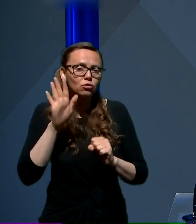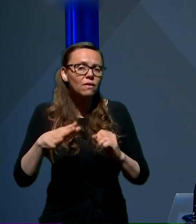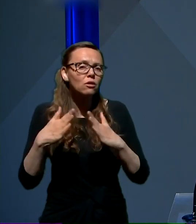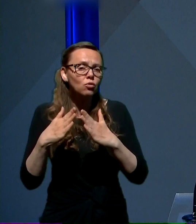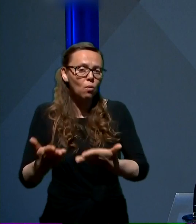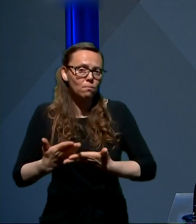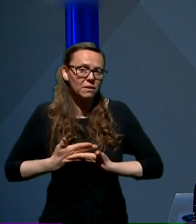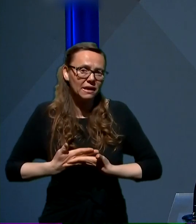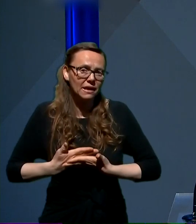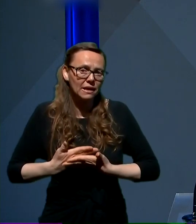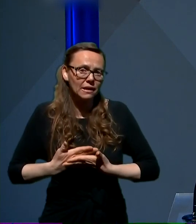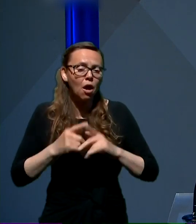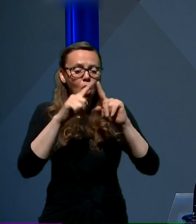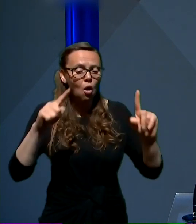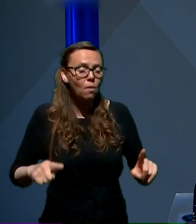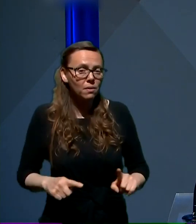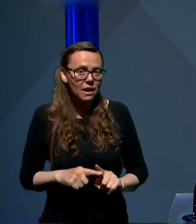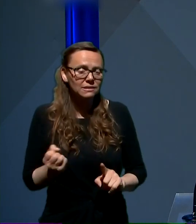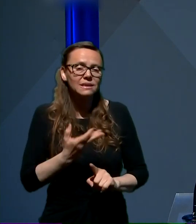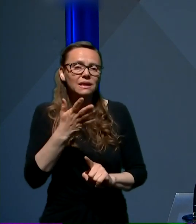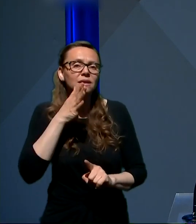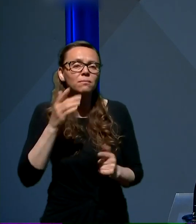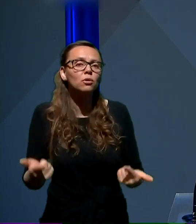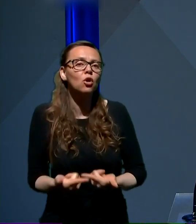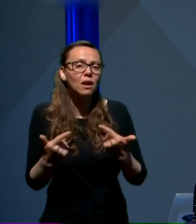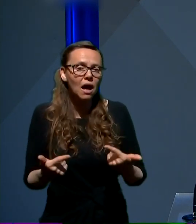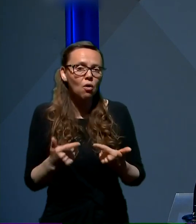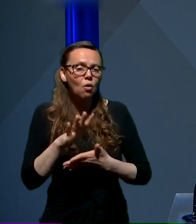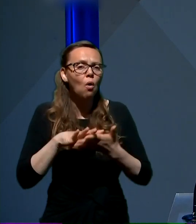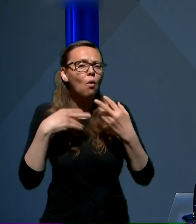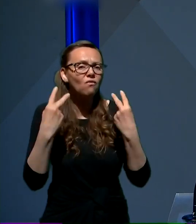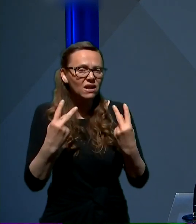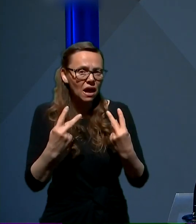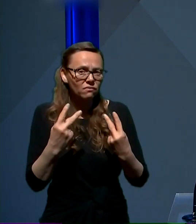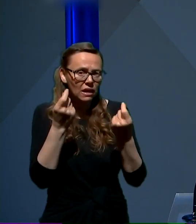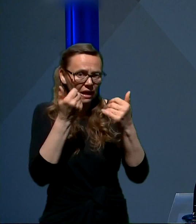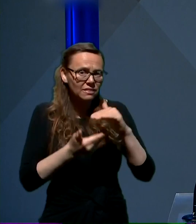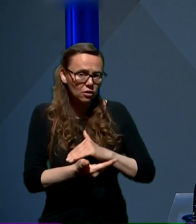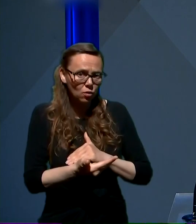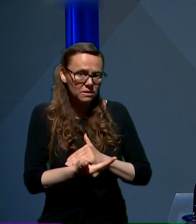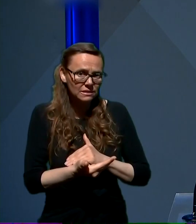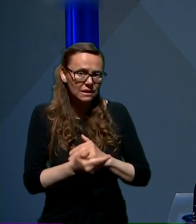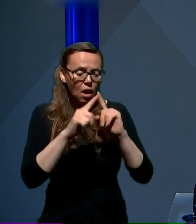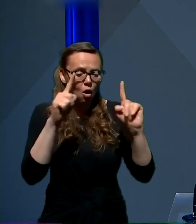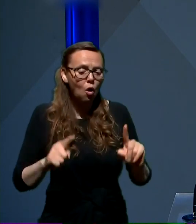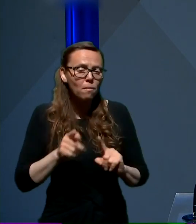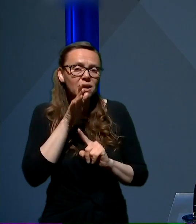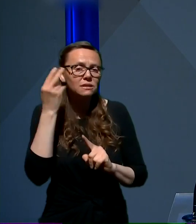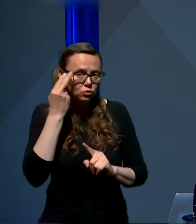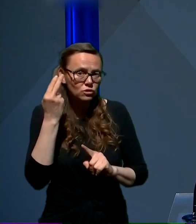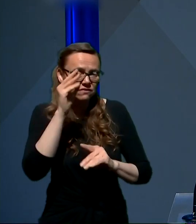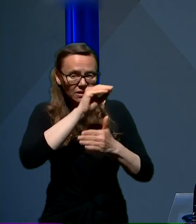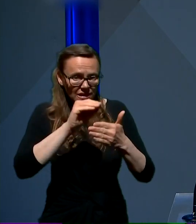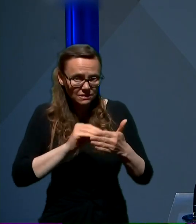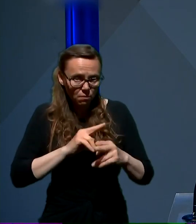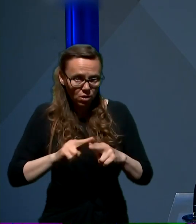prejeli obrazce, s katerimi bodo lahko uveljavljali nadomestila. Obrazec bojo seveda izpolnili